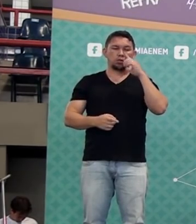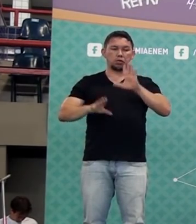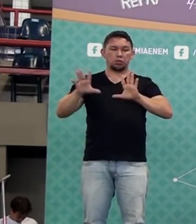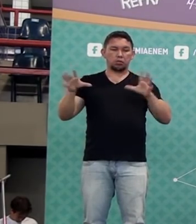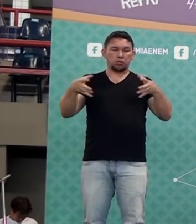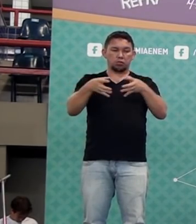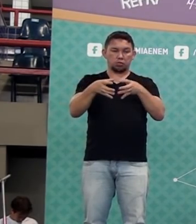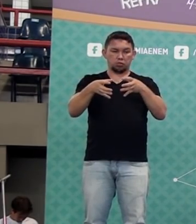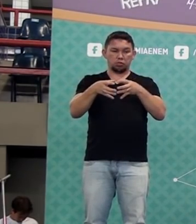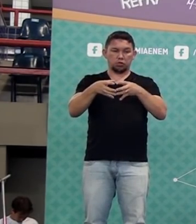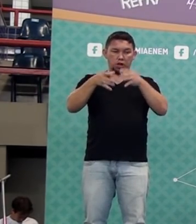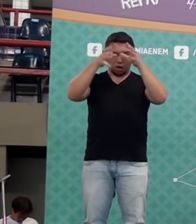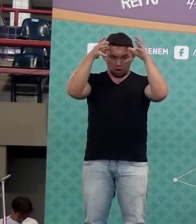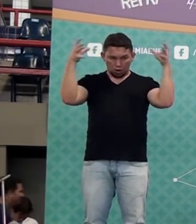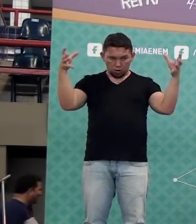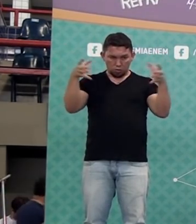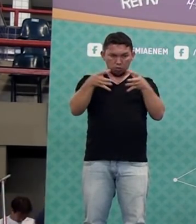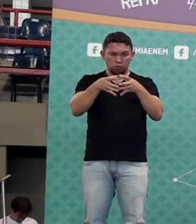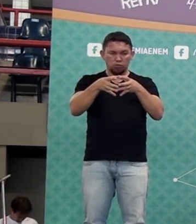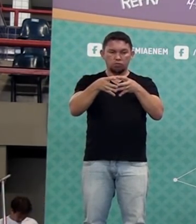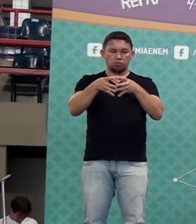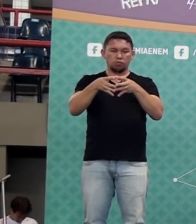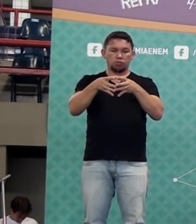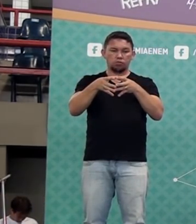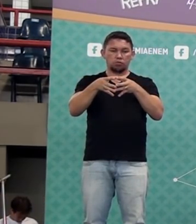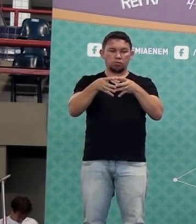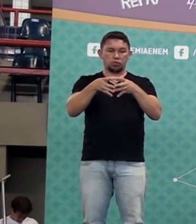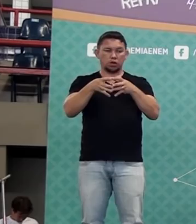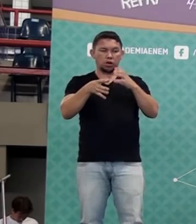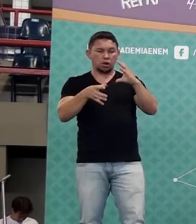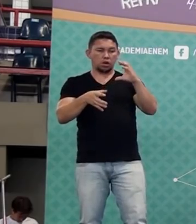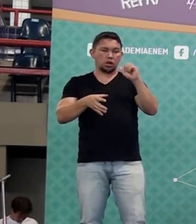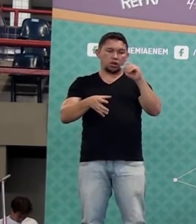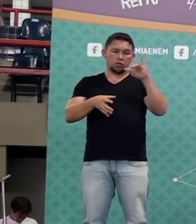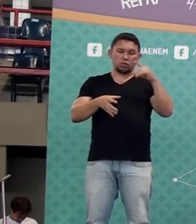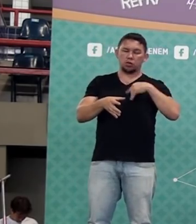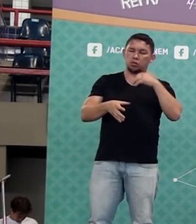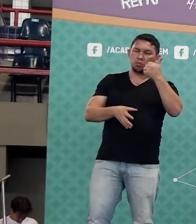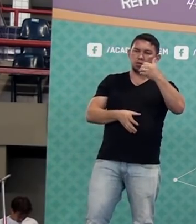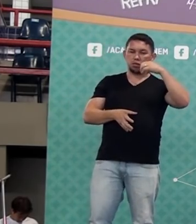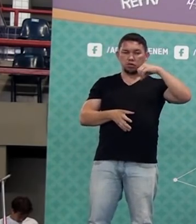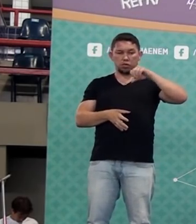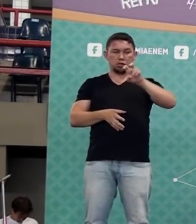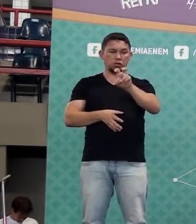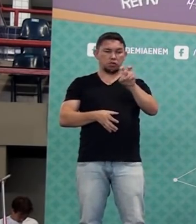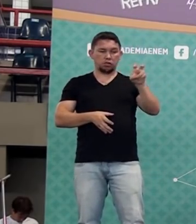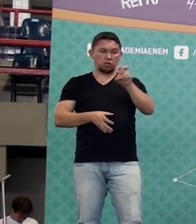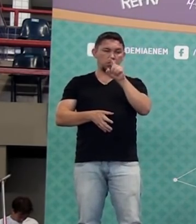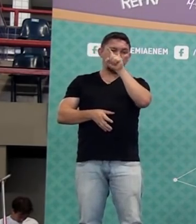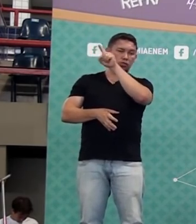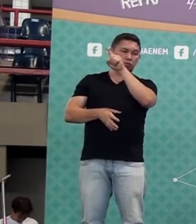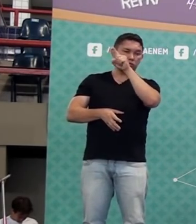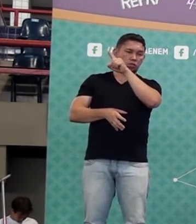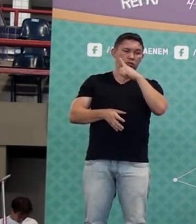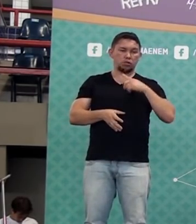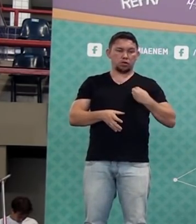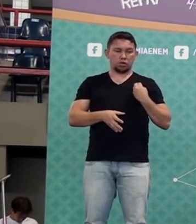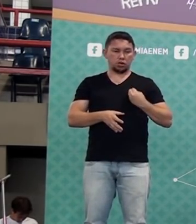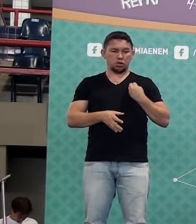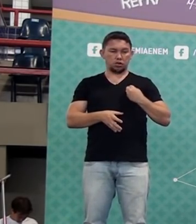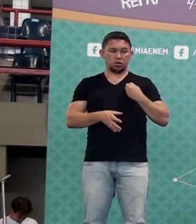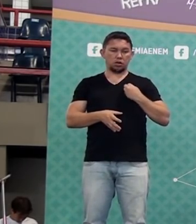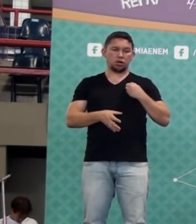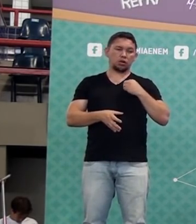de Bandung, a Conferência de Bandung que aconteceu em 1955, lá na Indonésia. Lá na Conferência de Bandung surgiu a